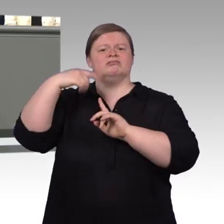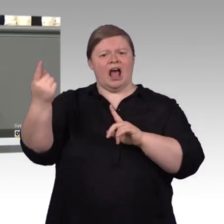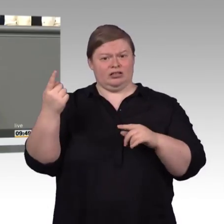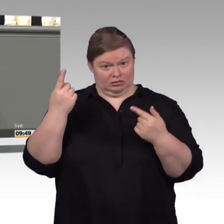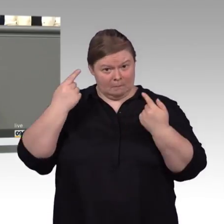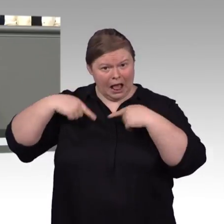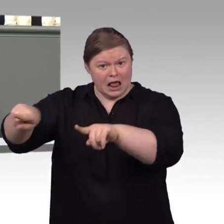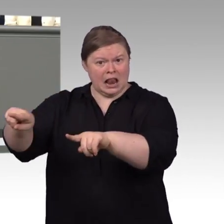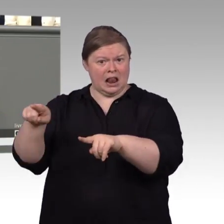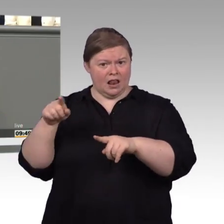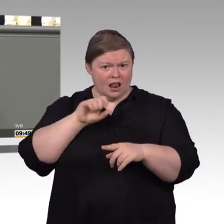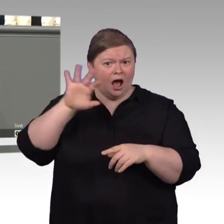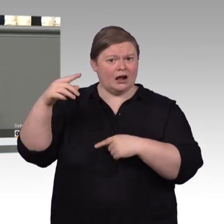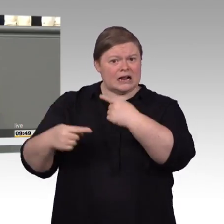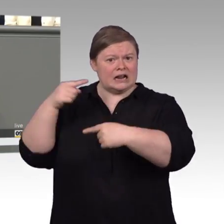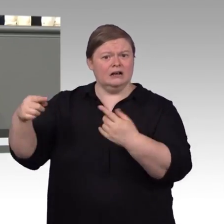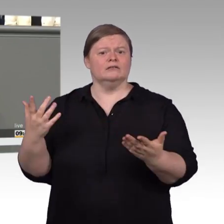drin. Das war auch rechtssystematisch